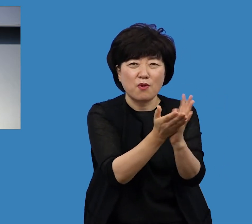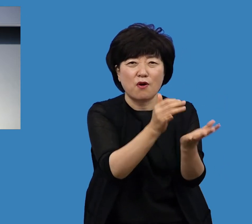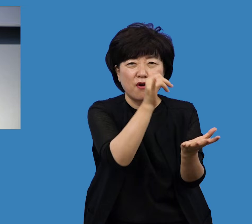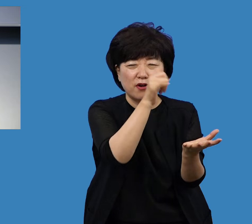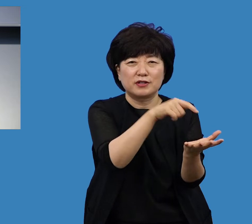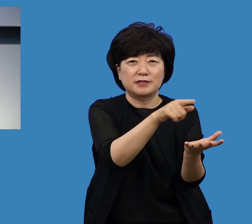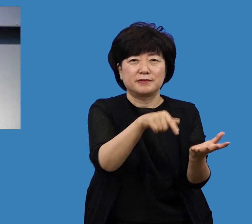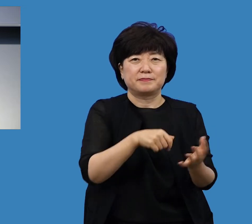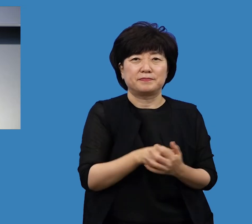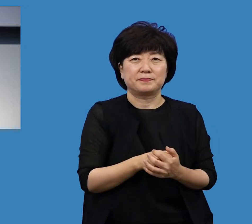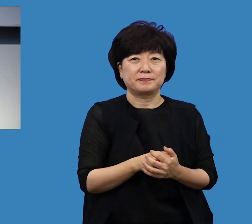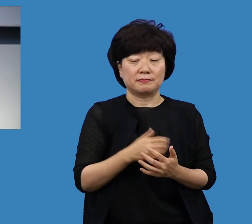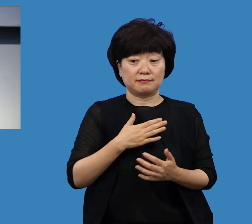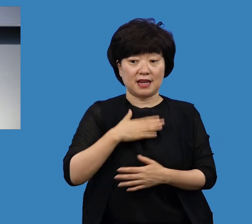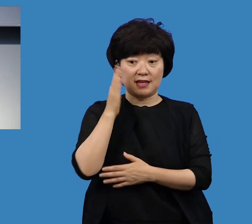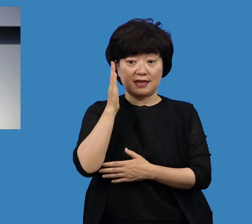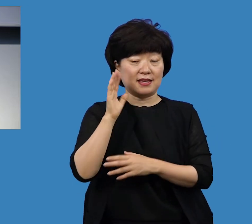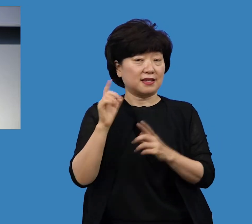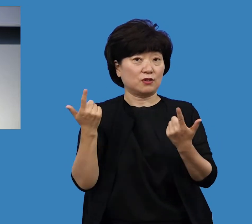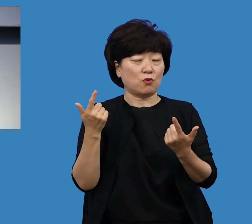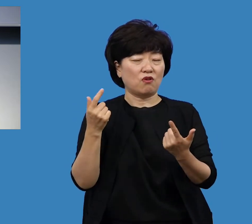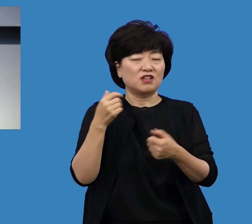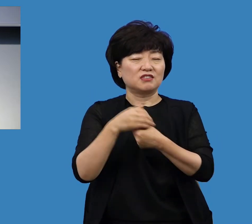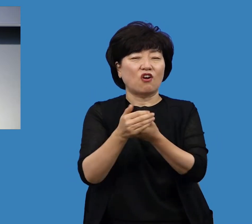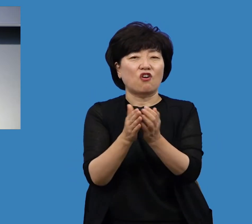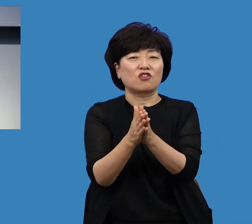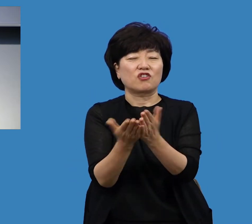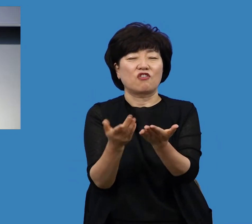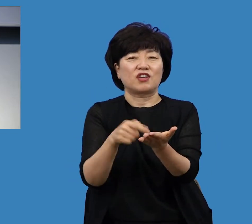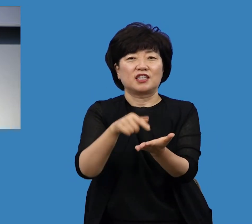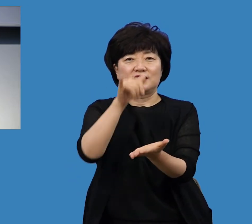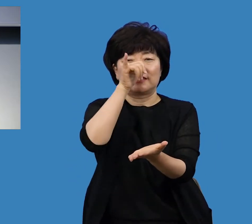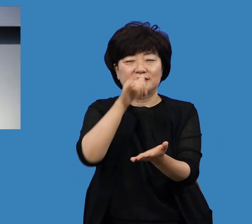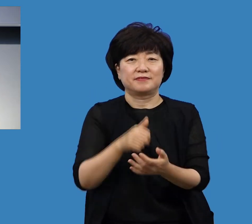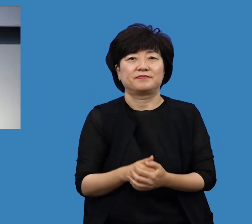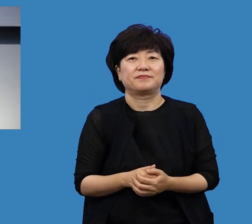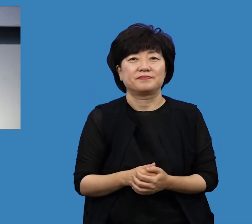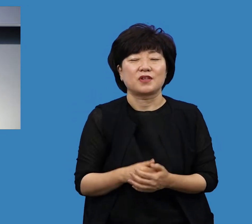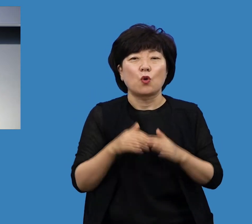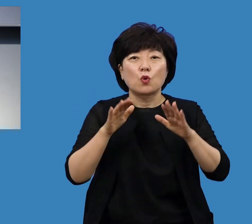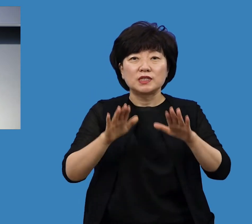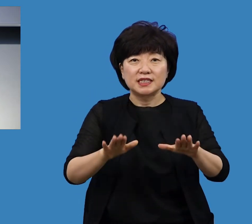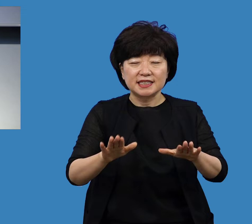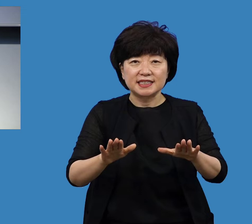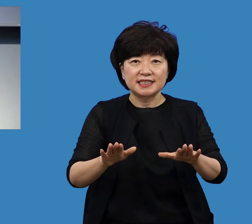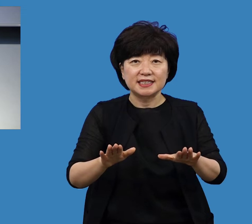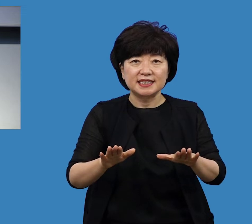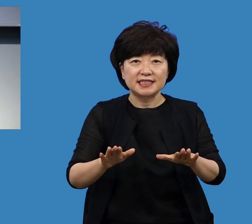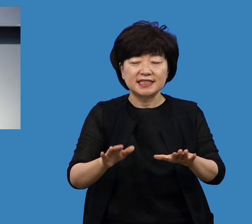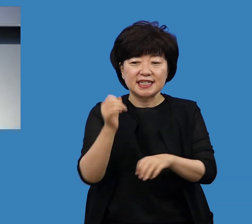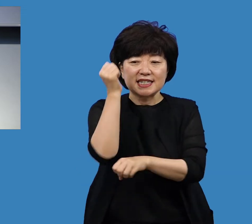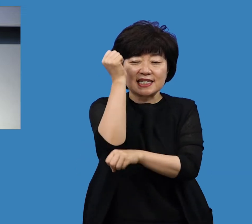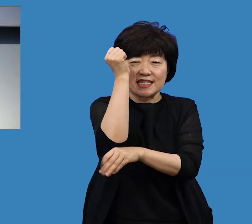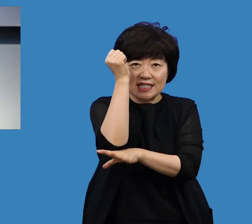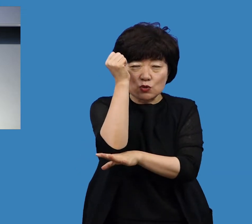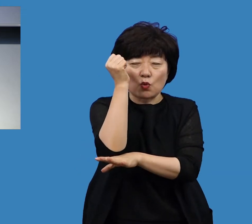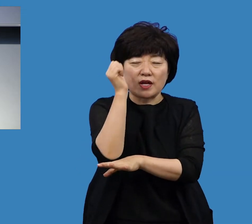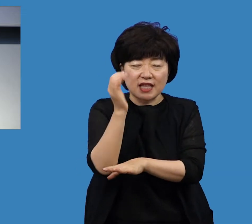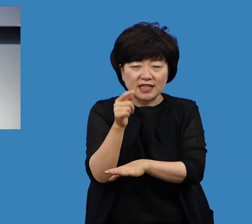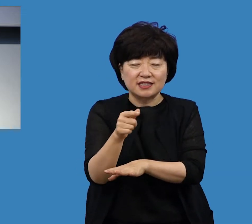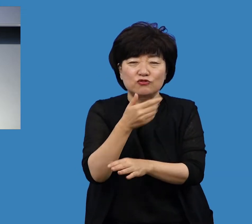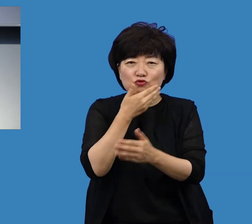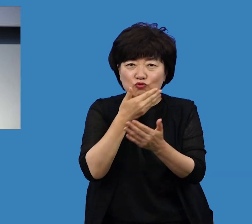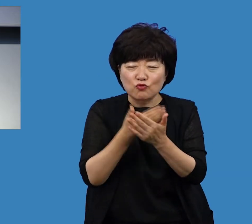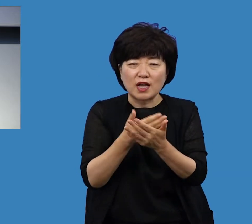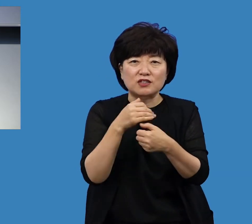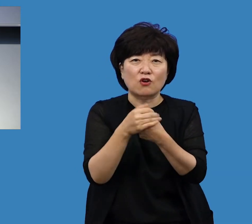거예요. 그렇죠? 이것은 제 얘기가 아니고 성경에 나온 얘기입니다. 그래서 오늘은 조금 기초가 되는 중요한 성경